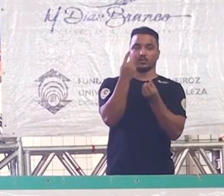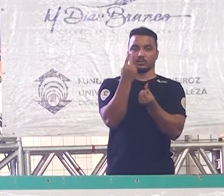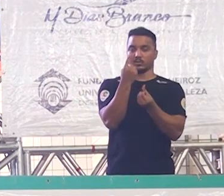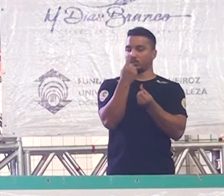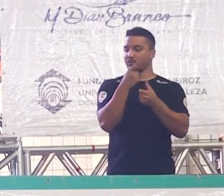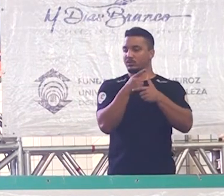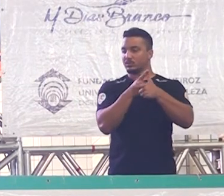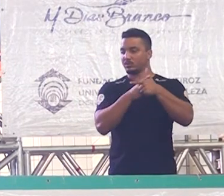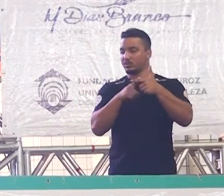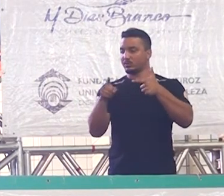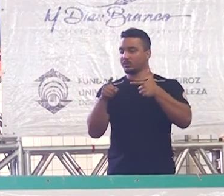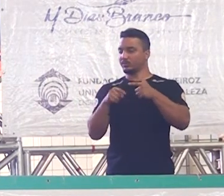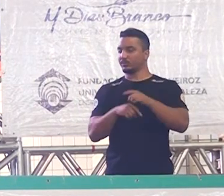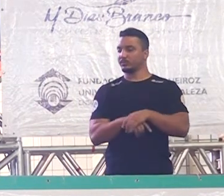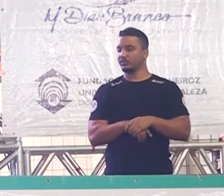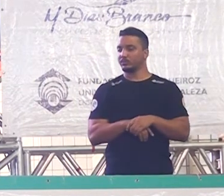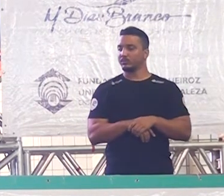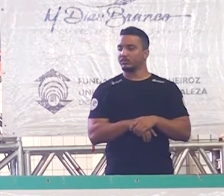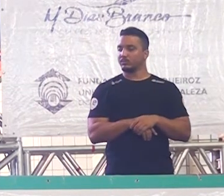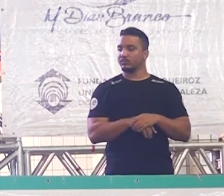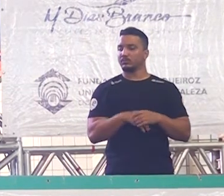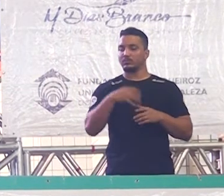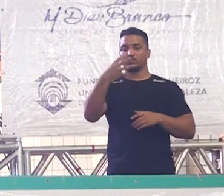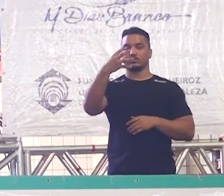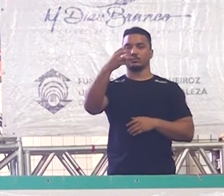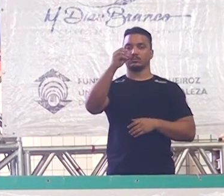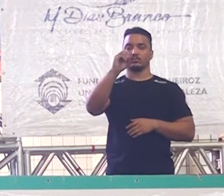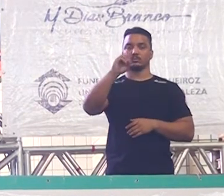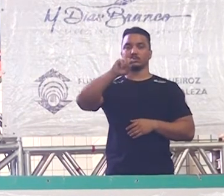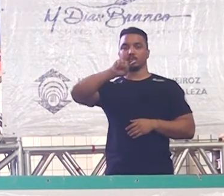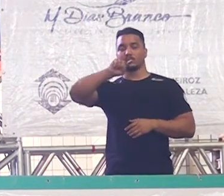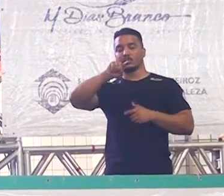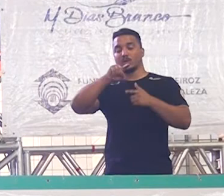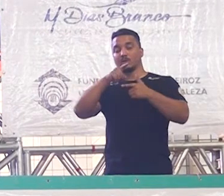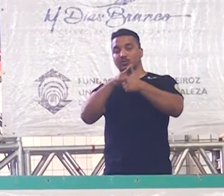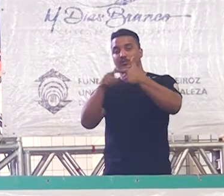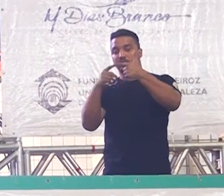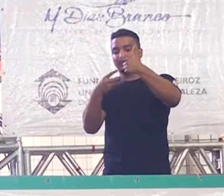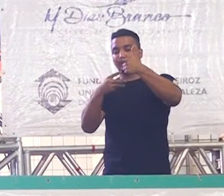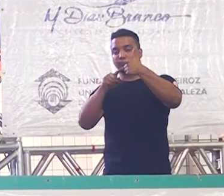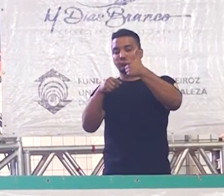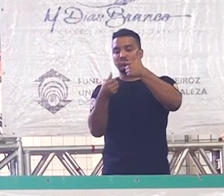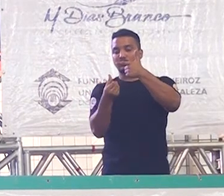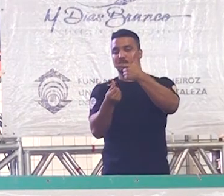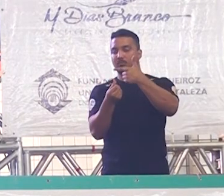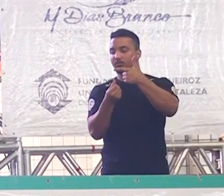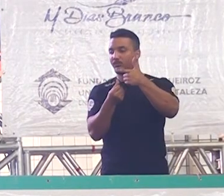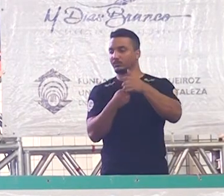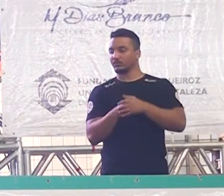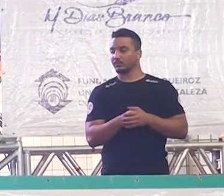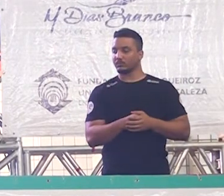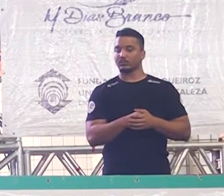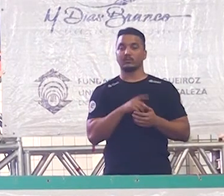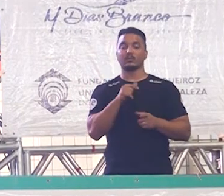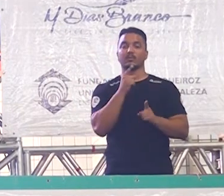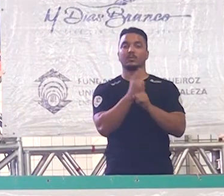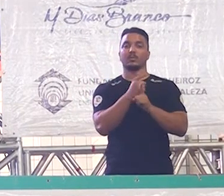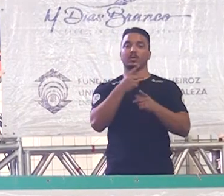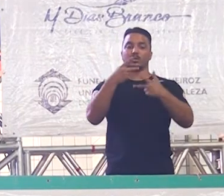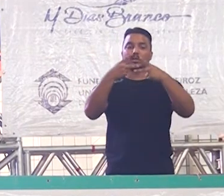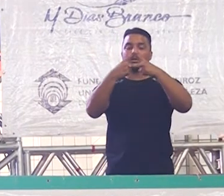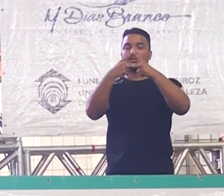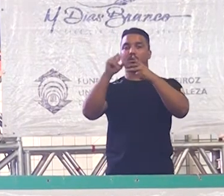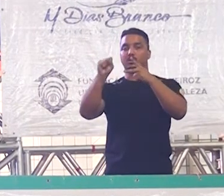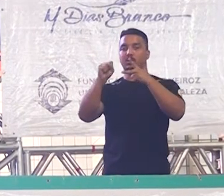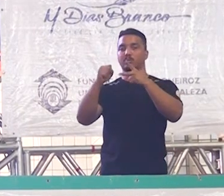o dividido por 3,6. Então, 40 dividido por 3,6, para ficar em metro por segundo, vai ser o